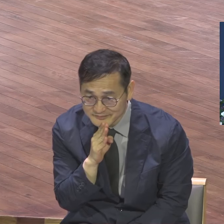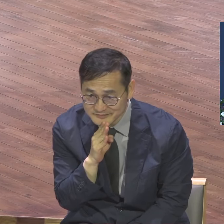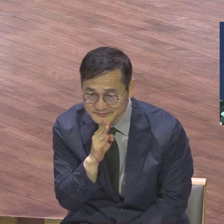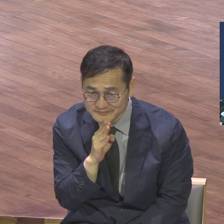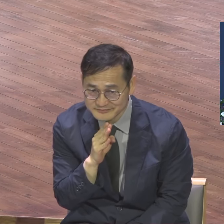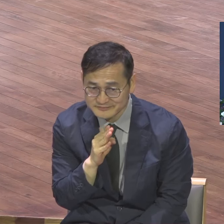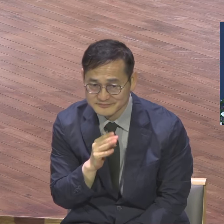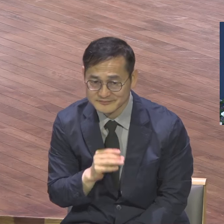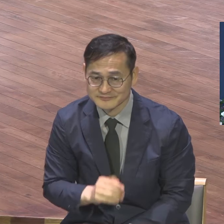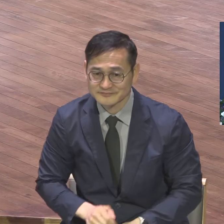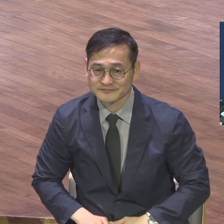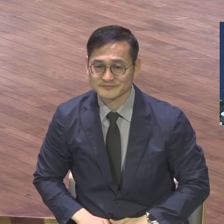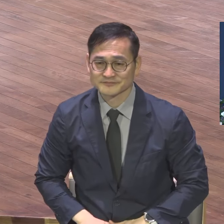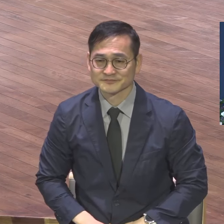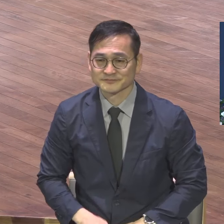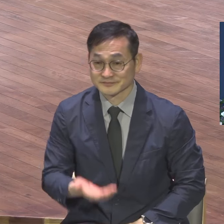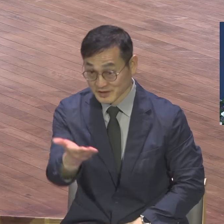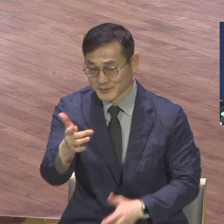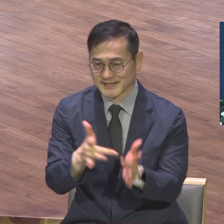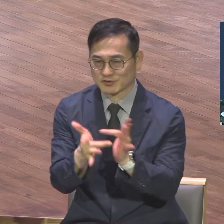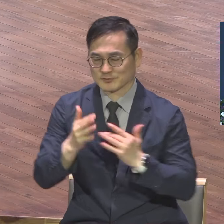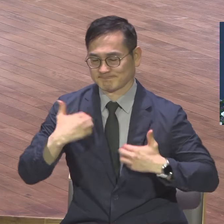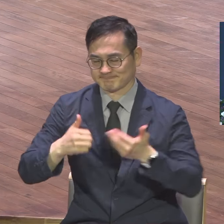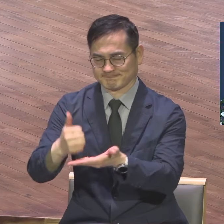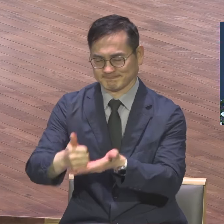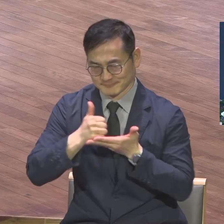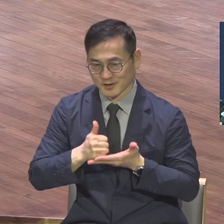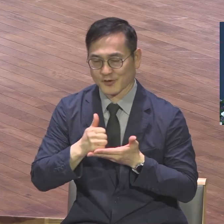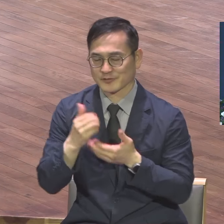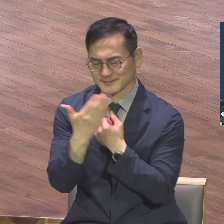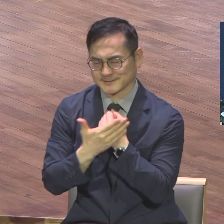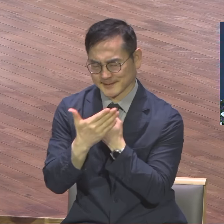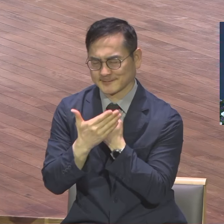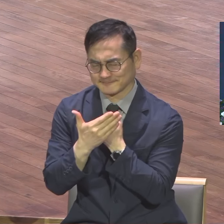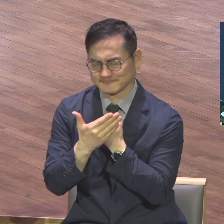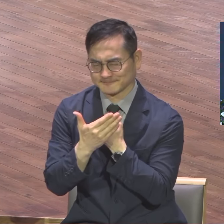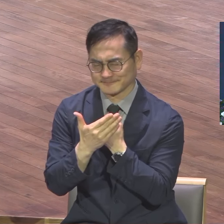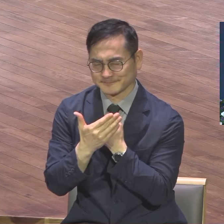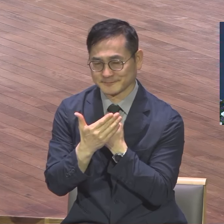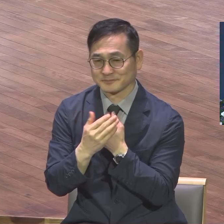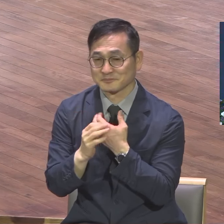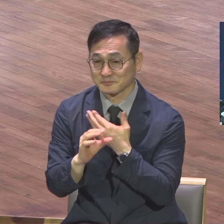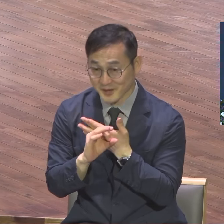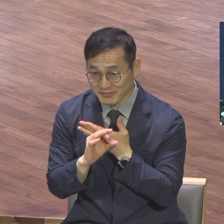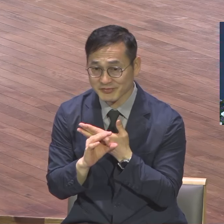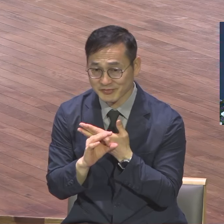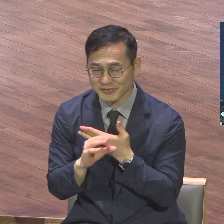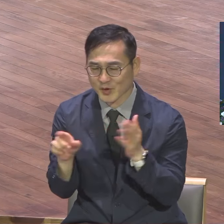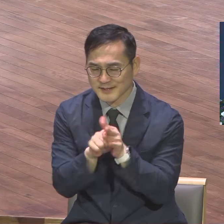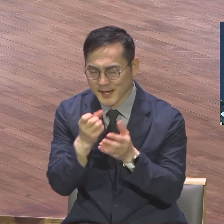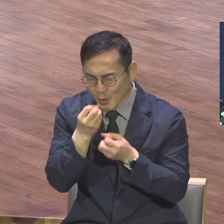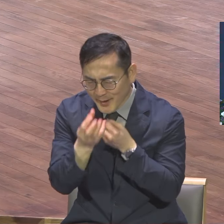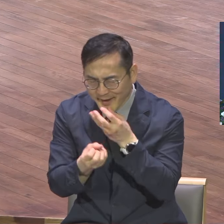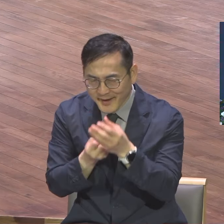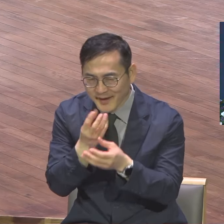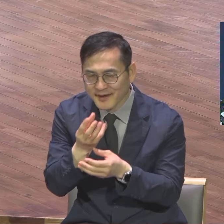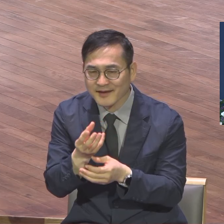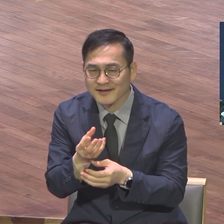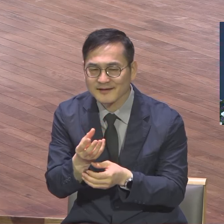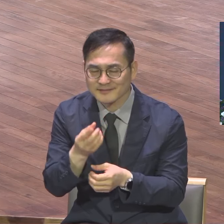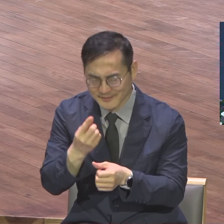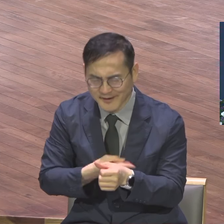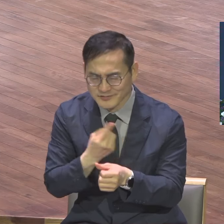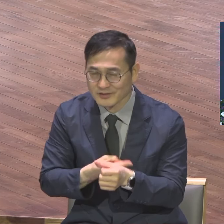이제 여러분이 예수를 믿게 되면 은혜를 받게 되면 이제 신앙 고백이 나오게 되어있어요. 아,